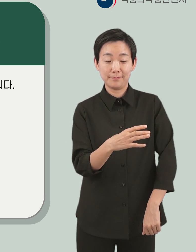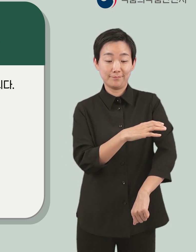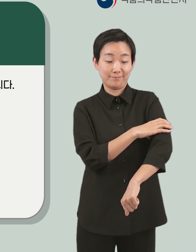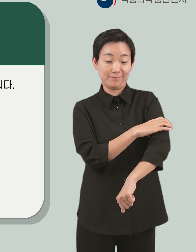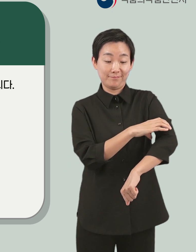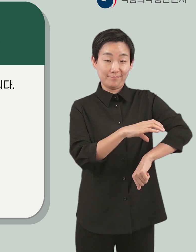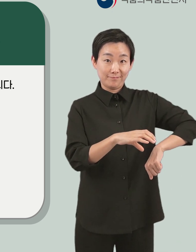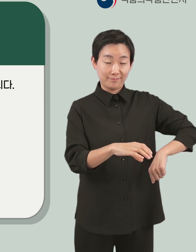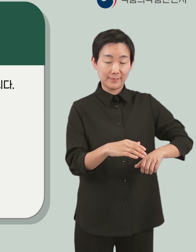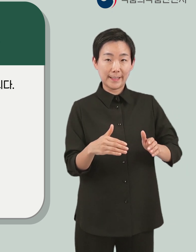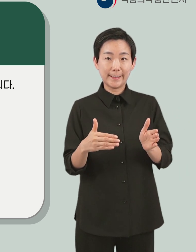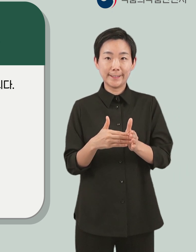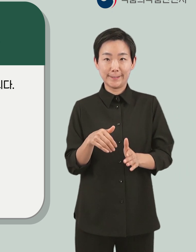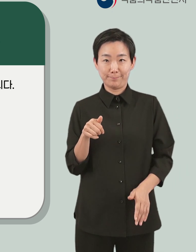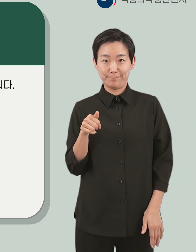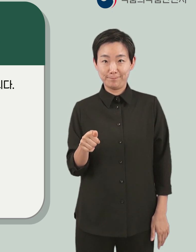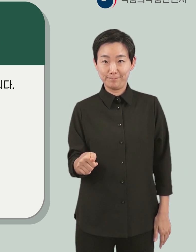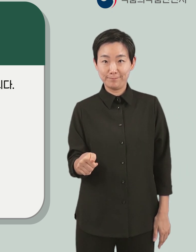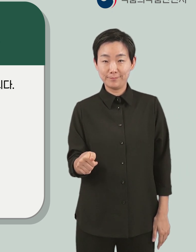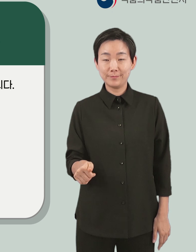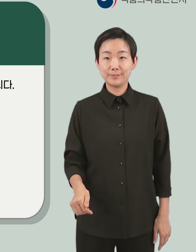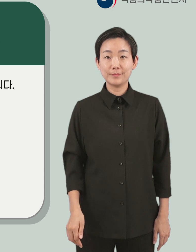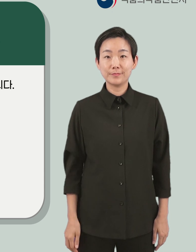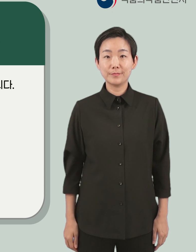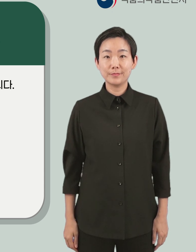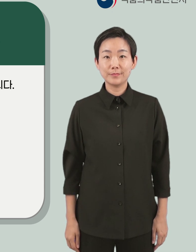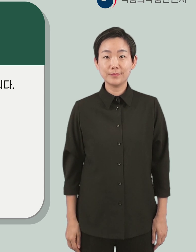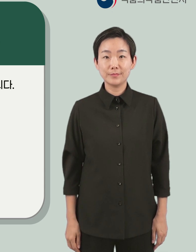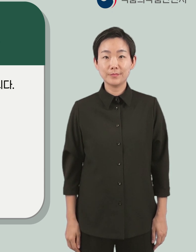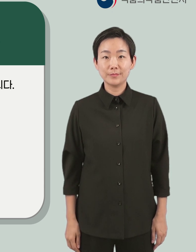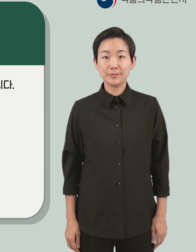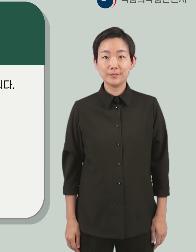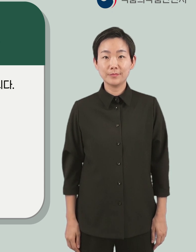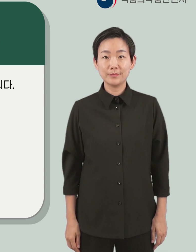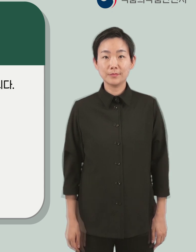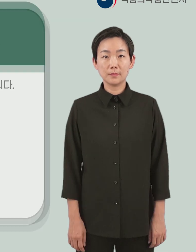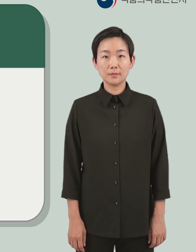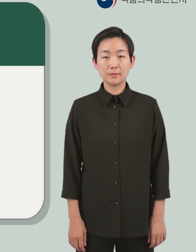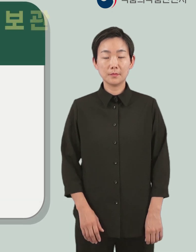이후 커프를 벗고 전원 버튼을 눌러 기기의 전원을 종료합니다.